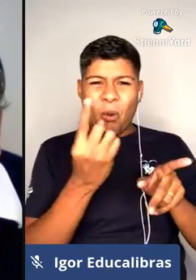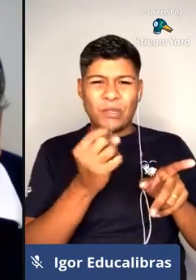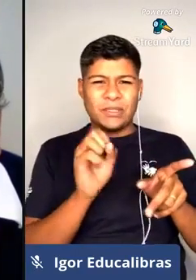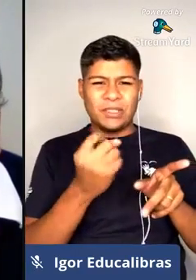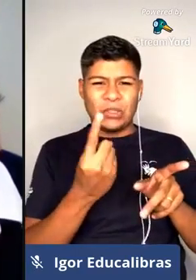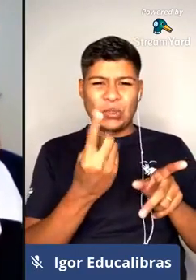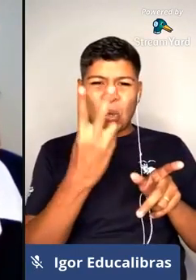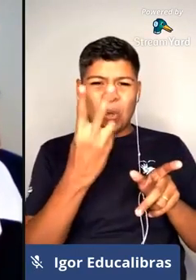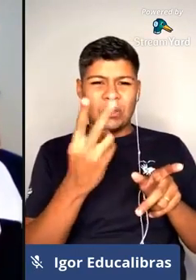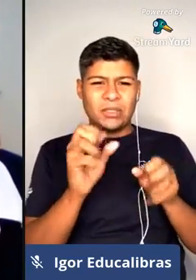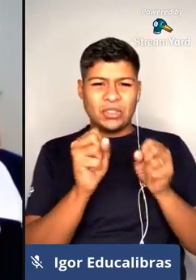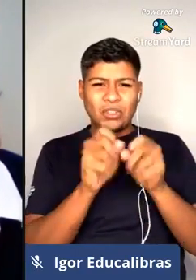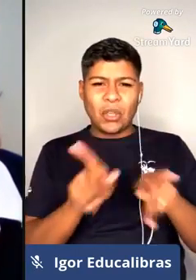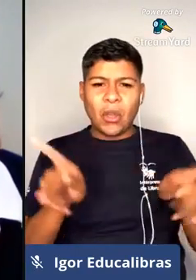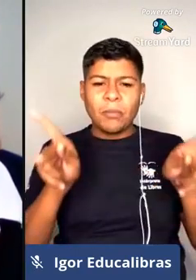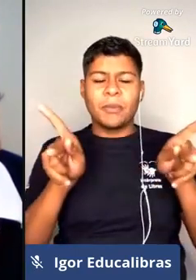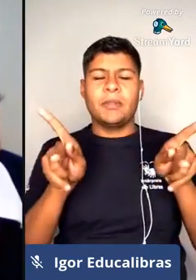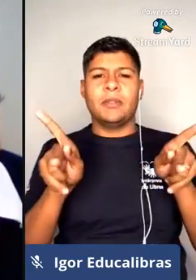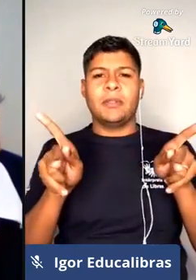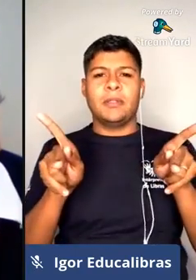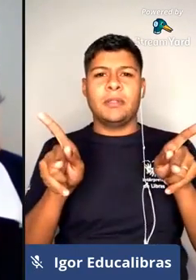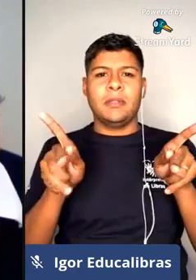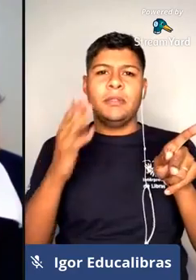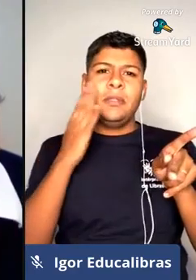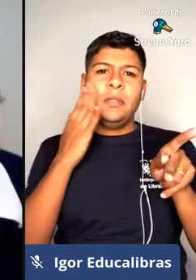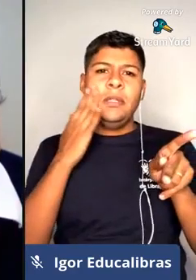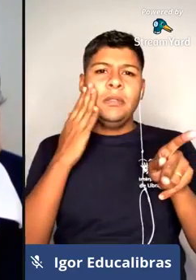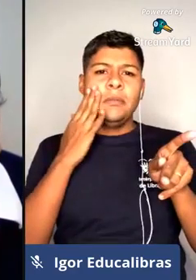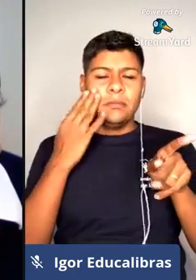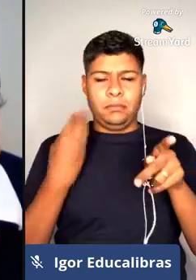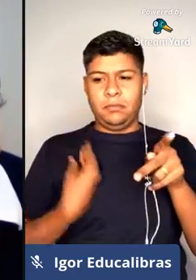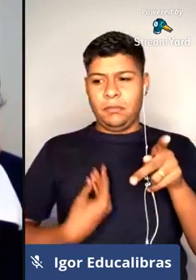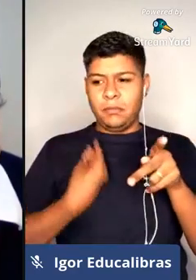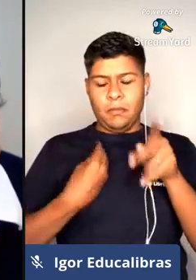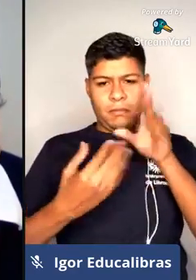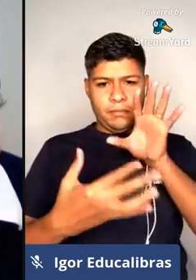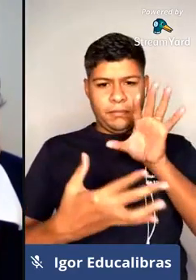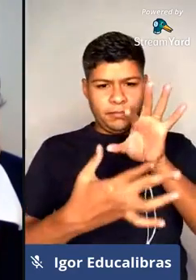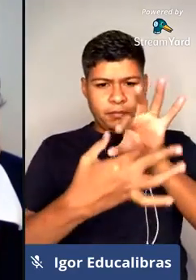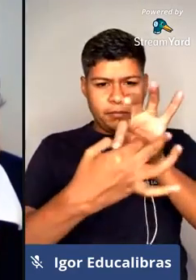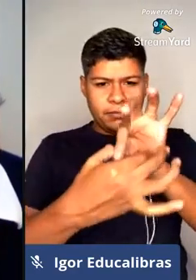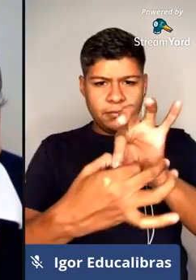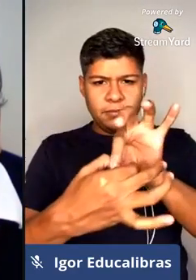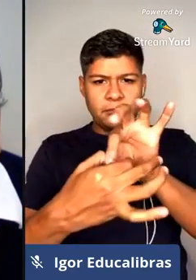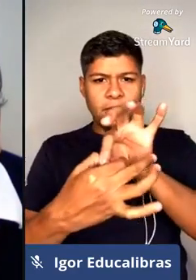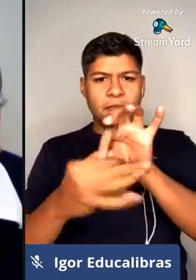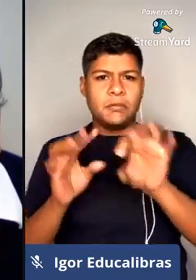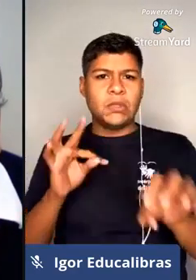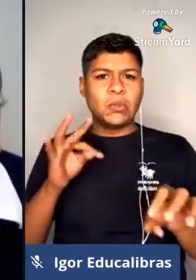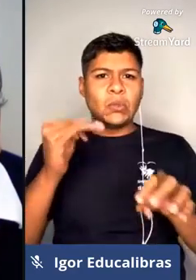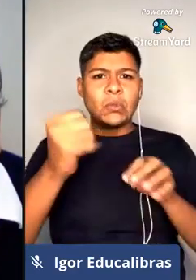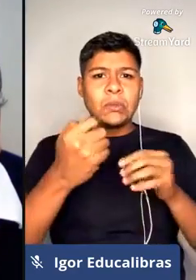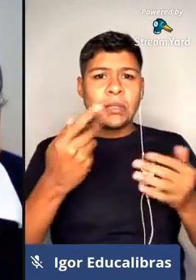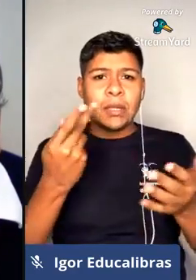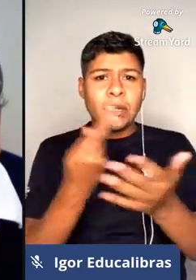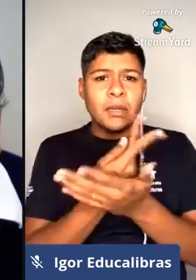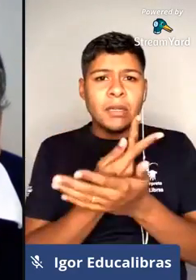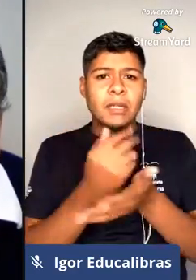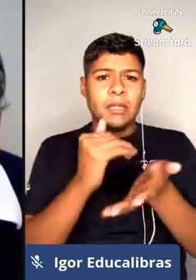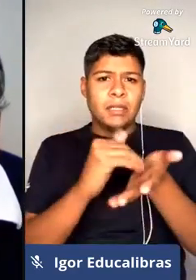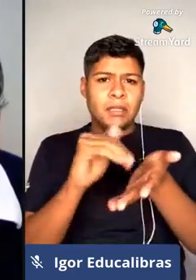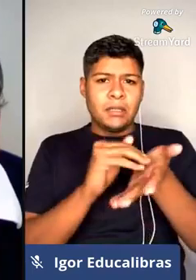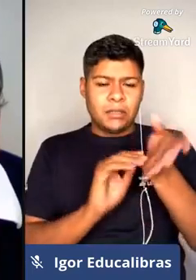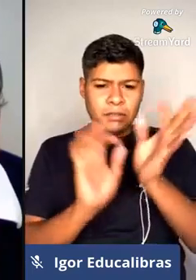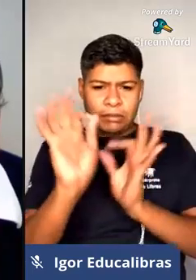um documento com a Secretaria de Educação, né, para que linkasse as ações de acessibilidade